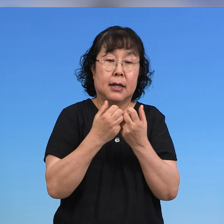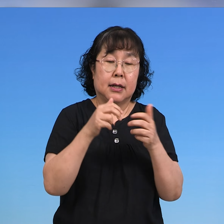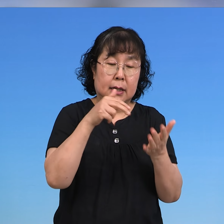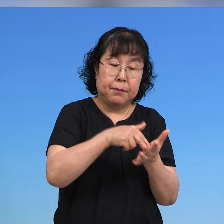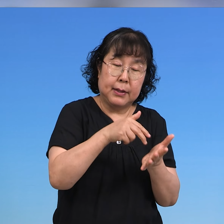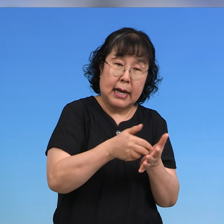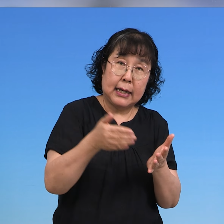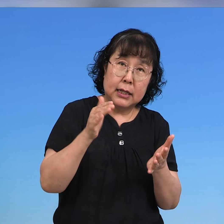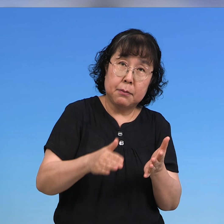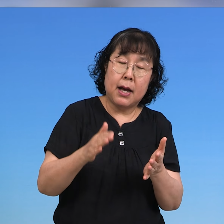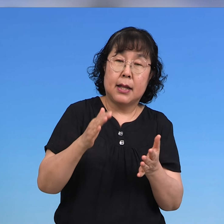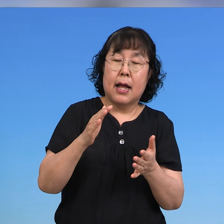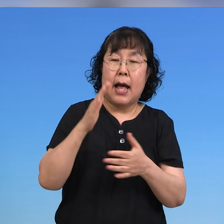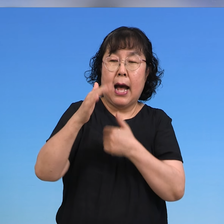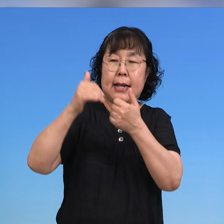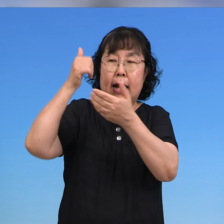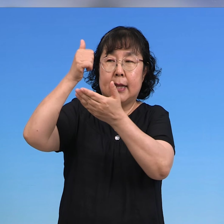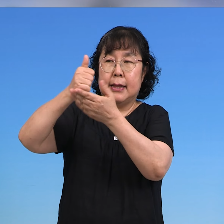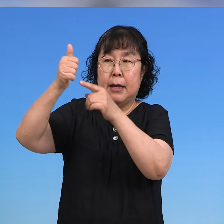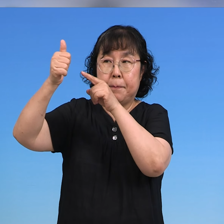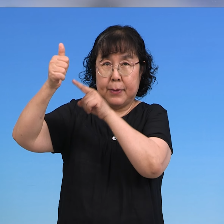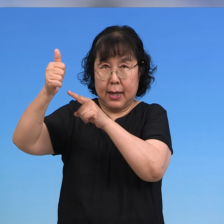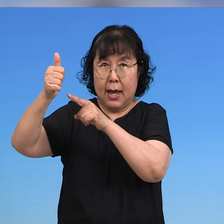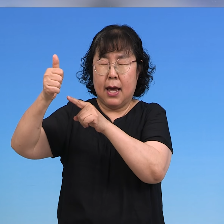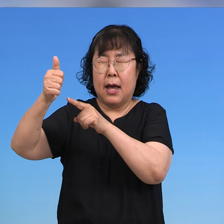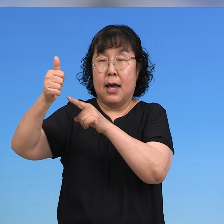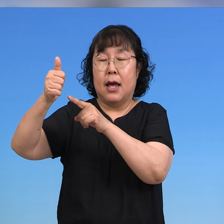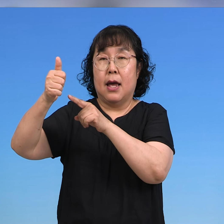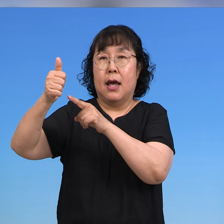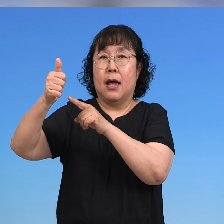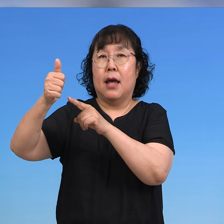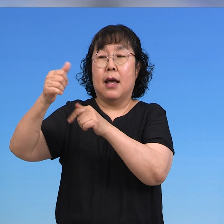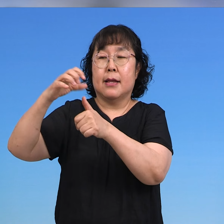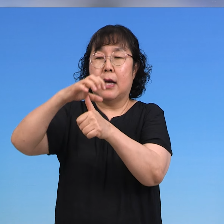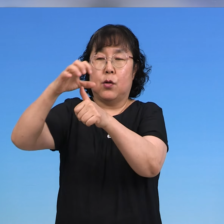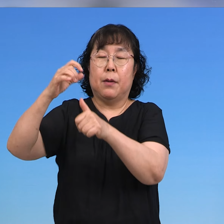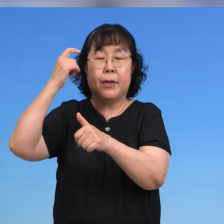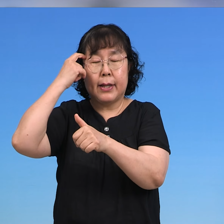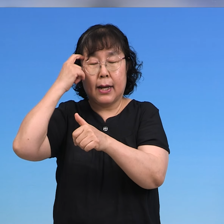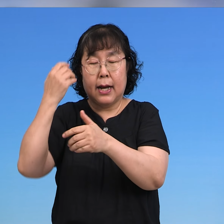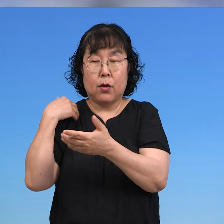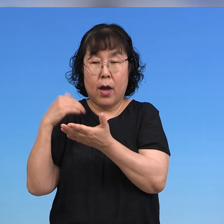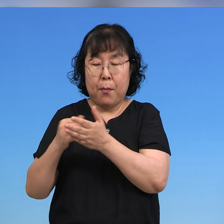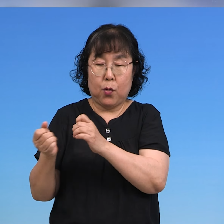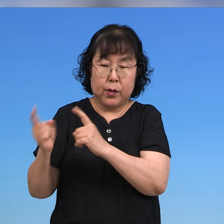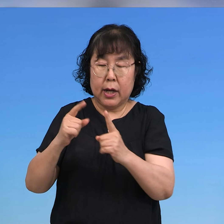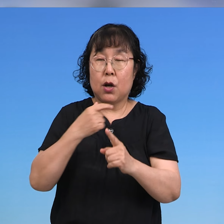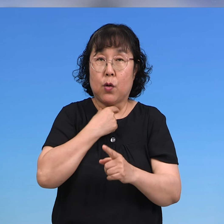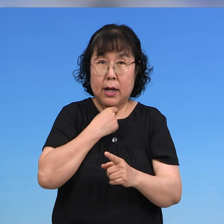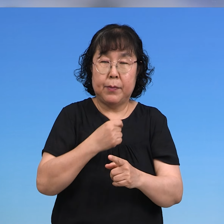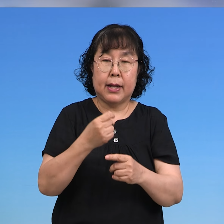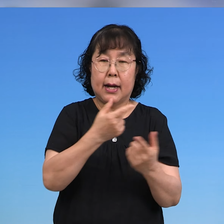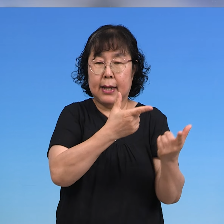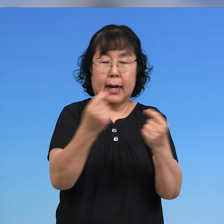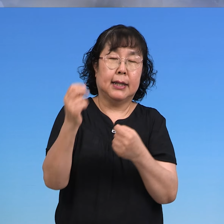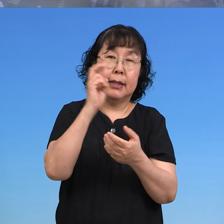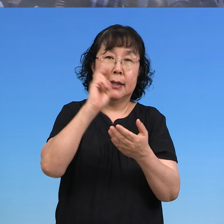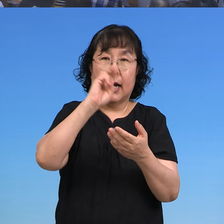안에 하나님께 사로잡힌 상상력이 회복되기를 바랍니다. 한번 찬양하기 원합니다. 가사를